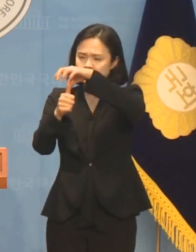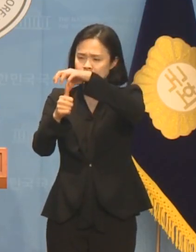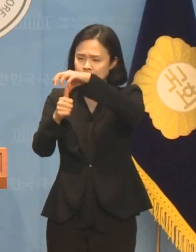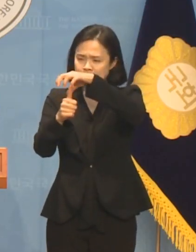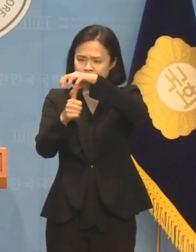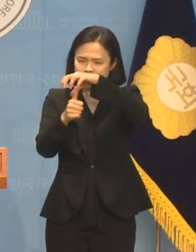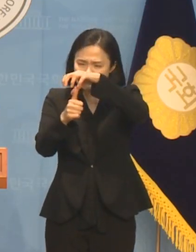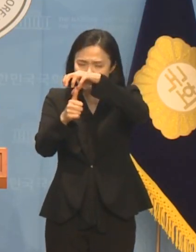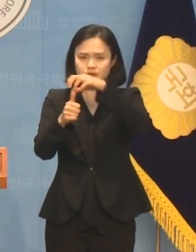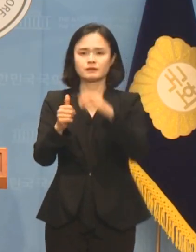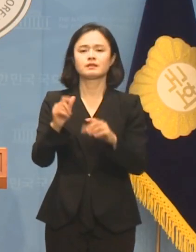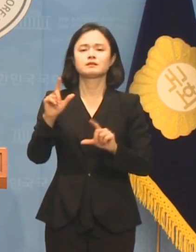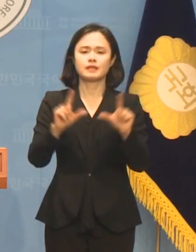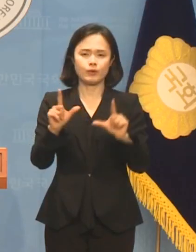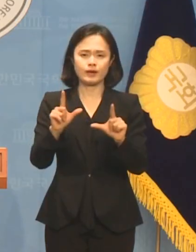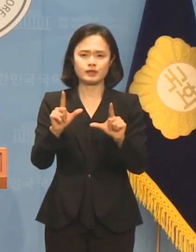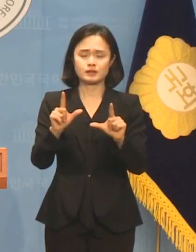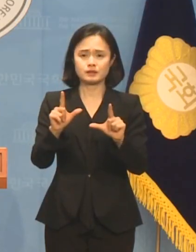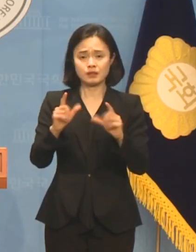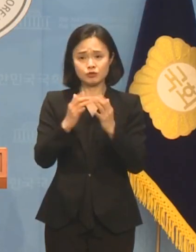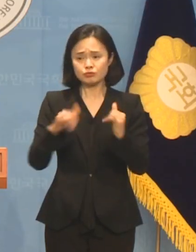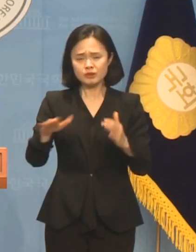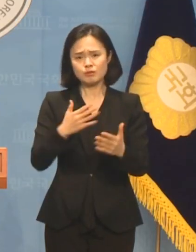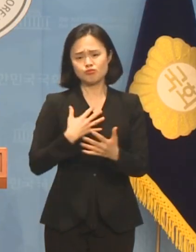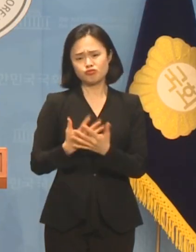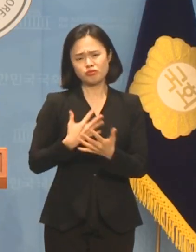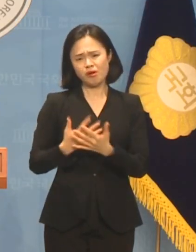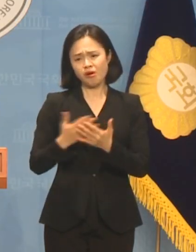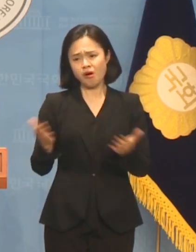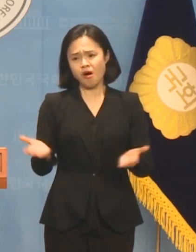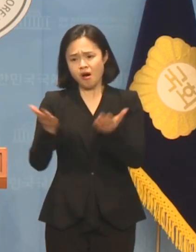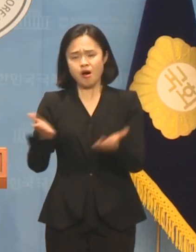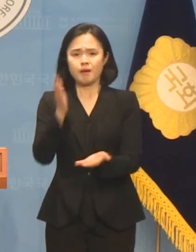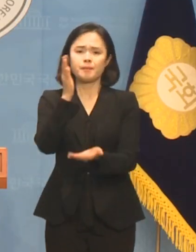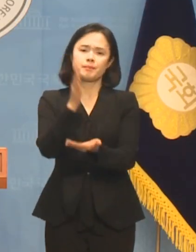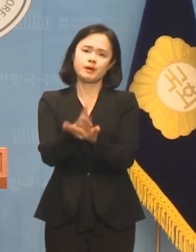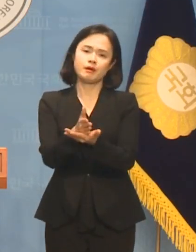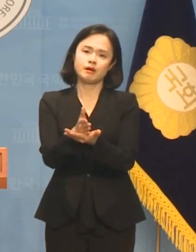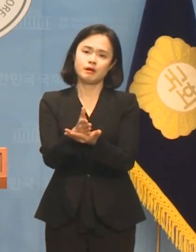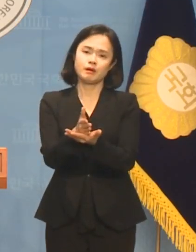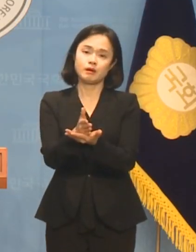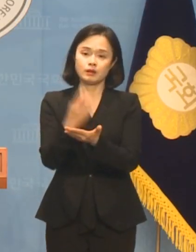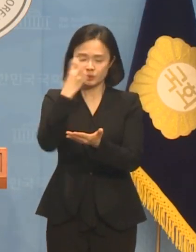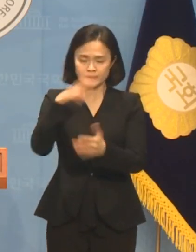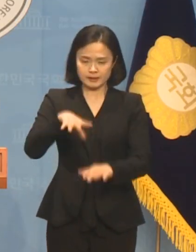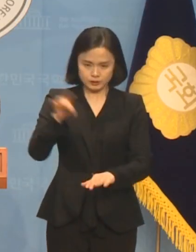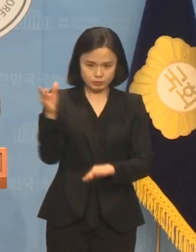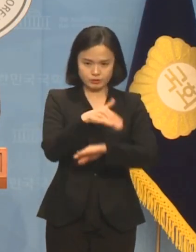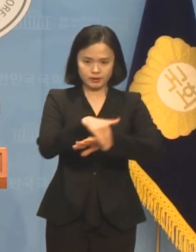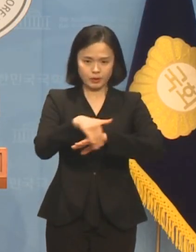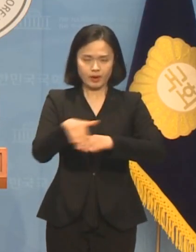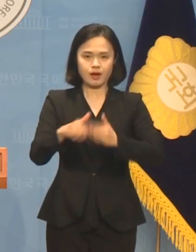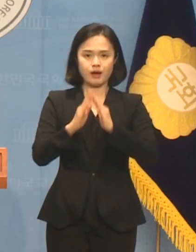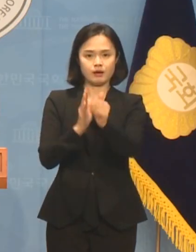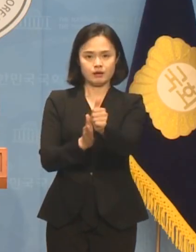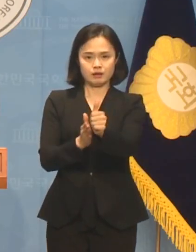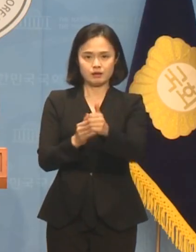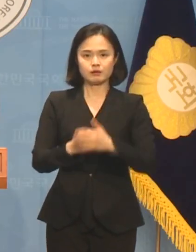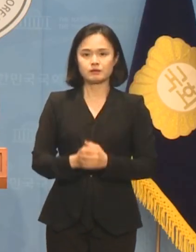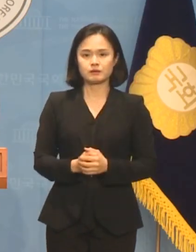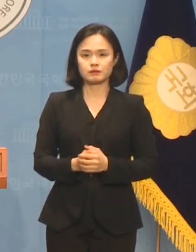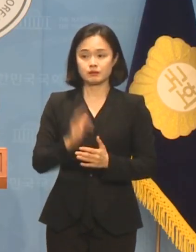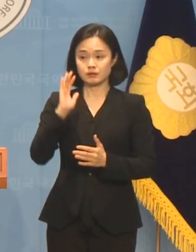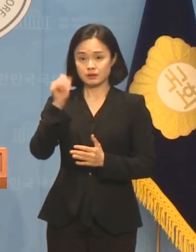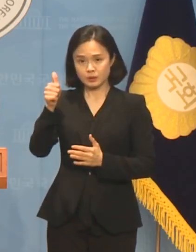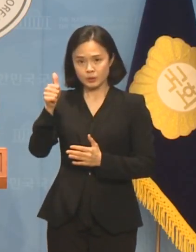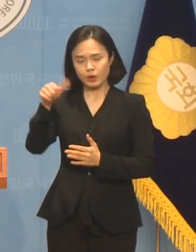차분하게 다시 시작하십시오. 대통령 변호인 측과 조율하십시오. 합법적이고